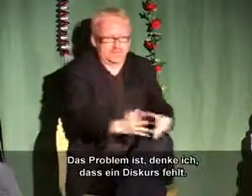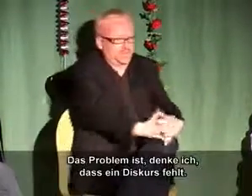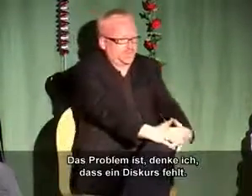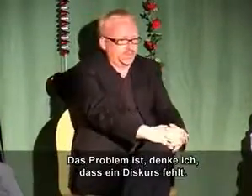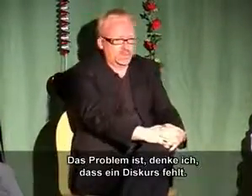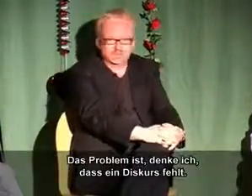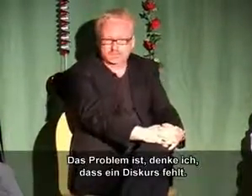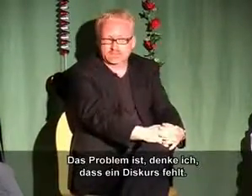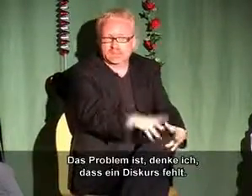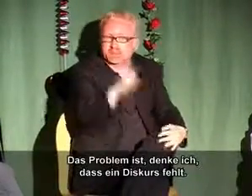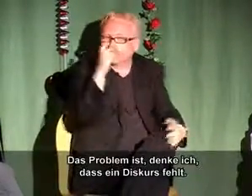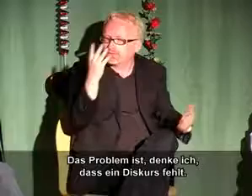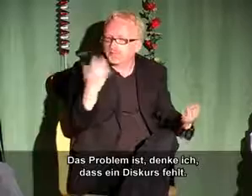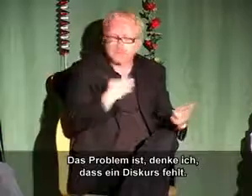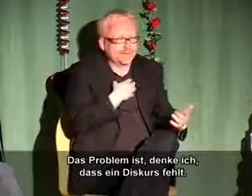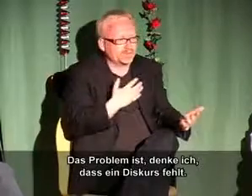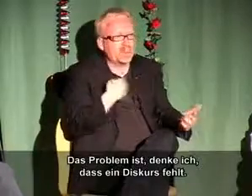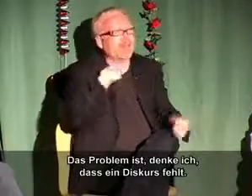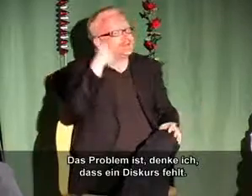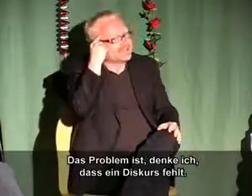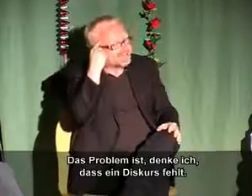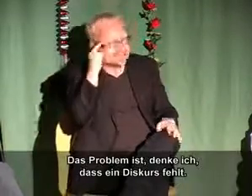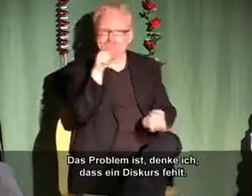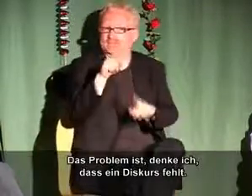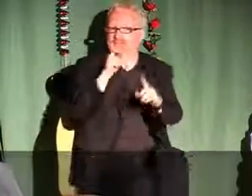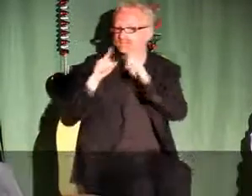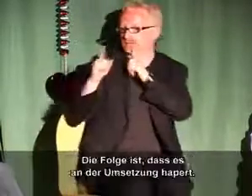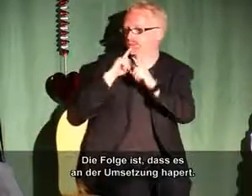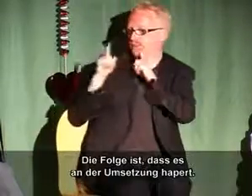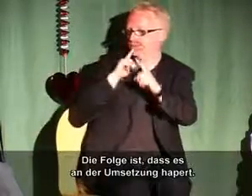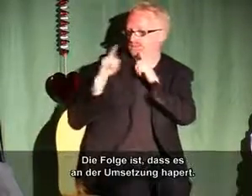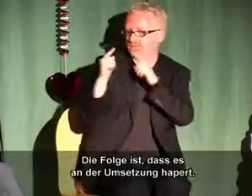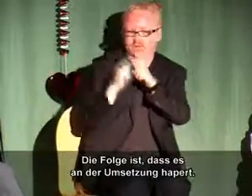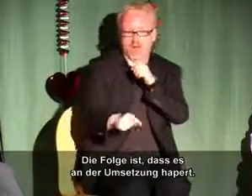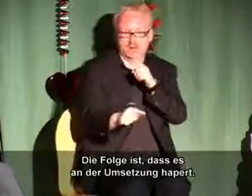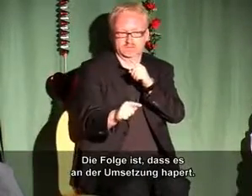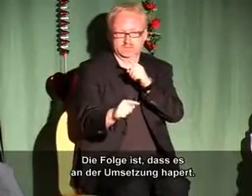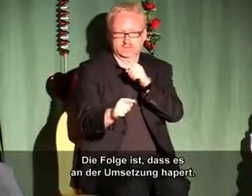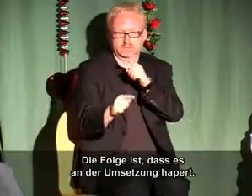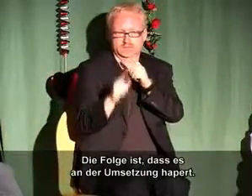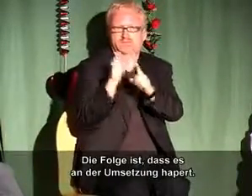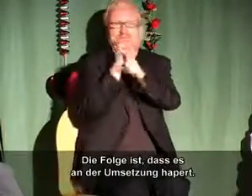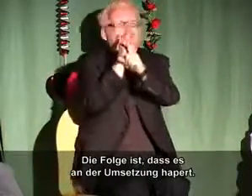Das Problem ist, denke ich, dass ein Diskurs fehlt. Die Folge ist, dass es an der Umsetzung hapert.